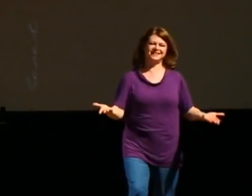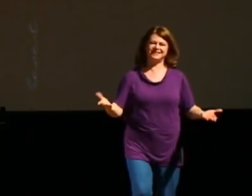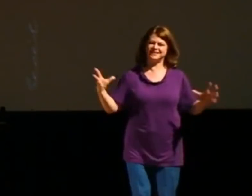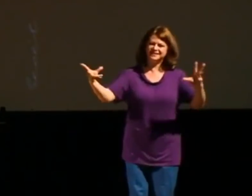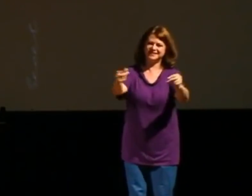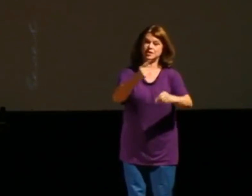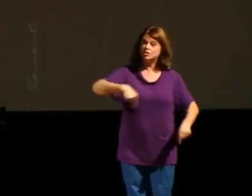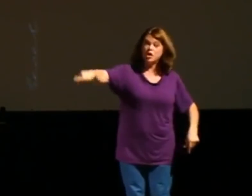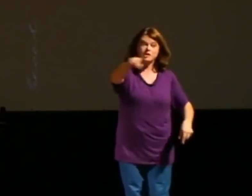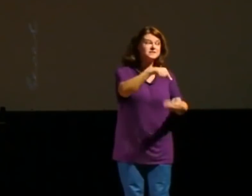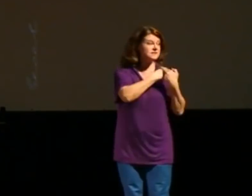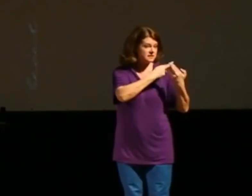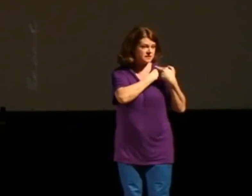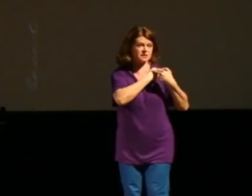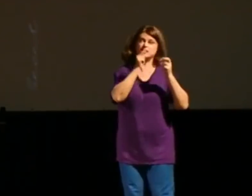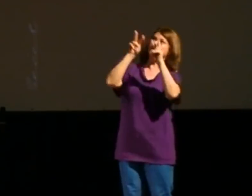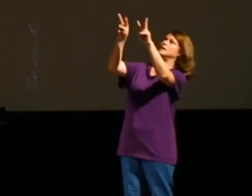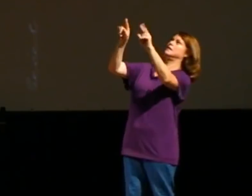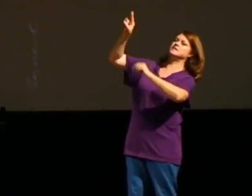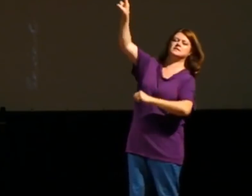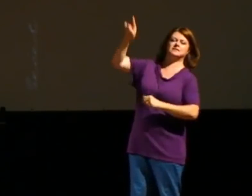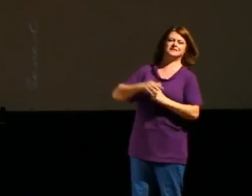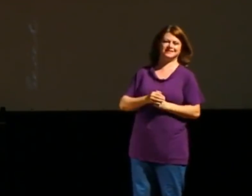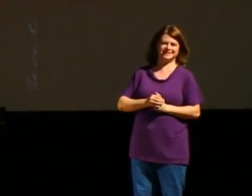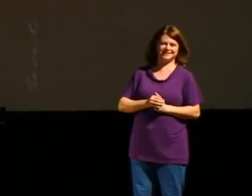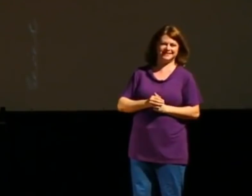é olhar para o alto e dizer Efatá.